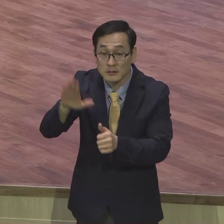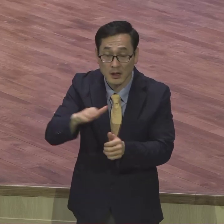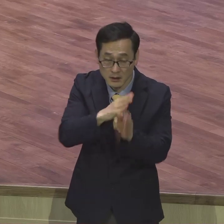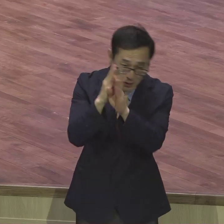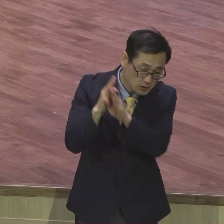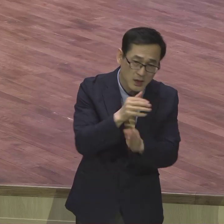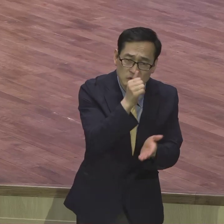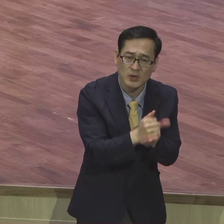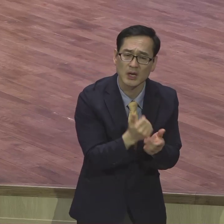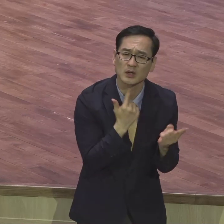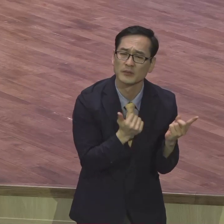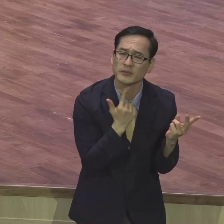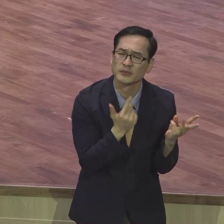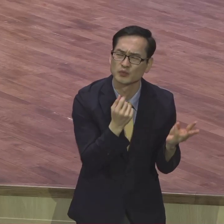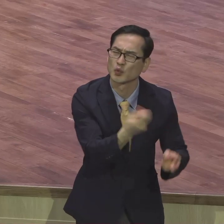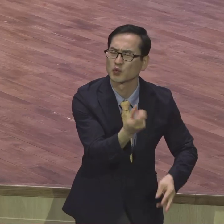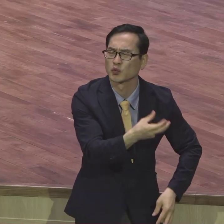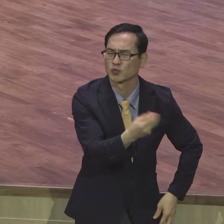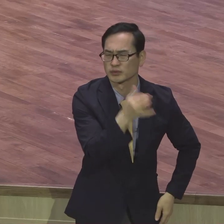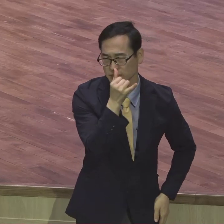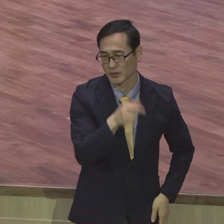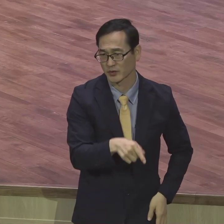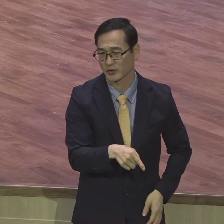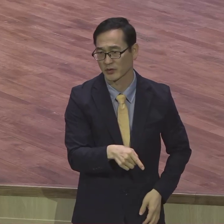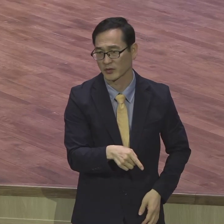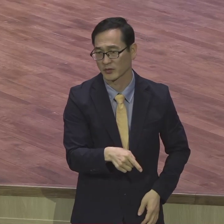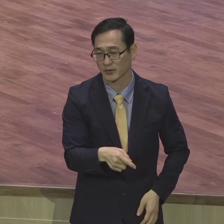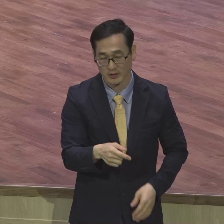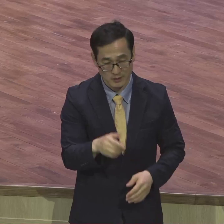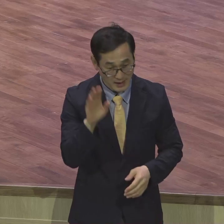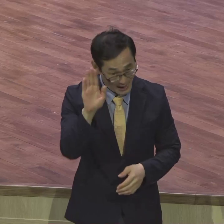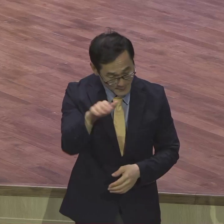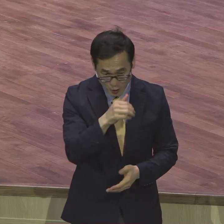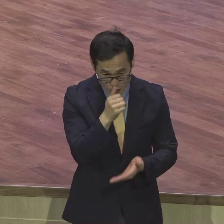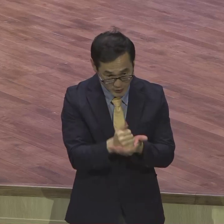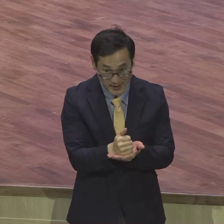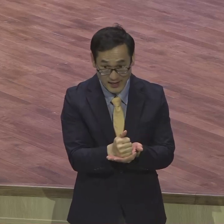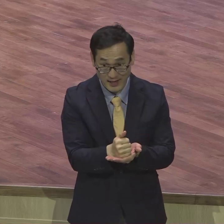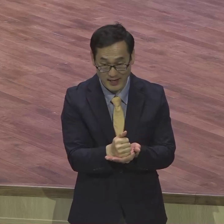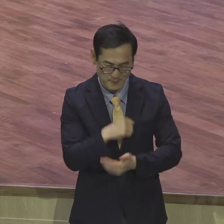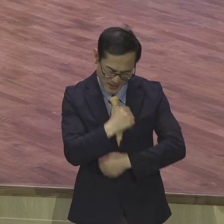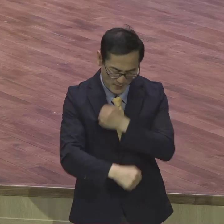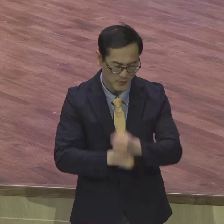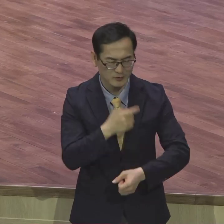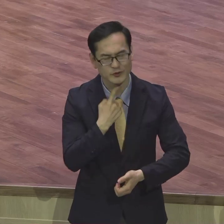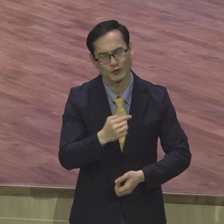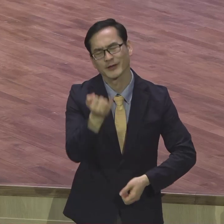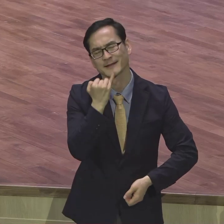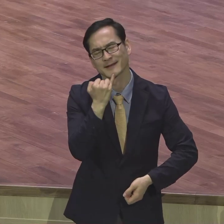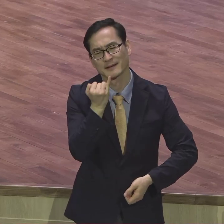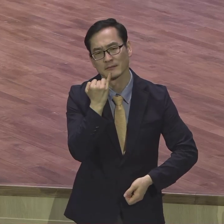마음껏 죄를 지어도 아무 상관없다라는 그 생각 자체는 잘못된 거예요.